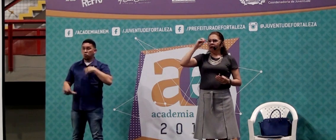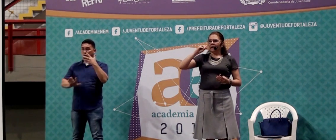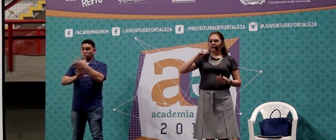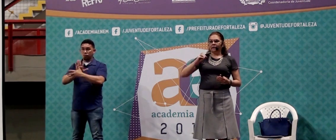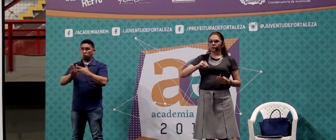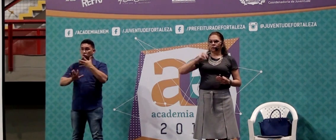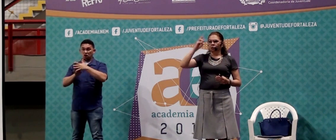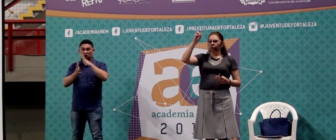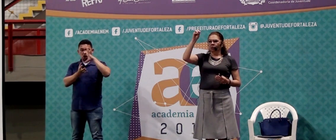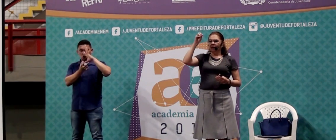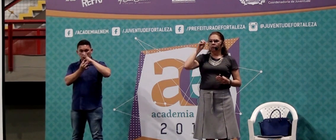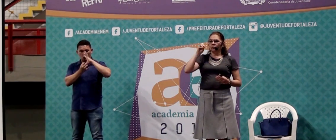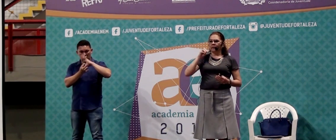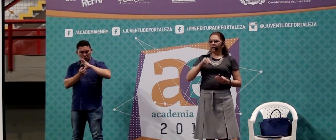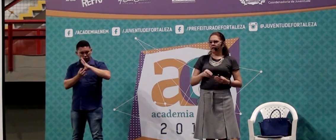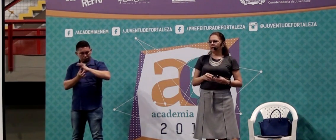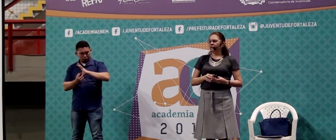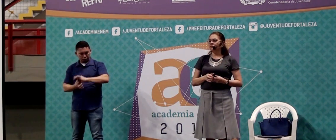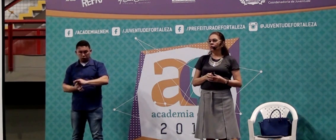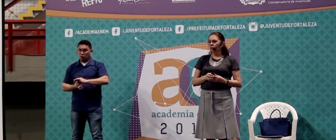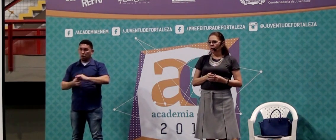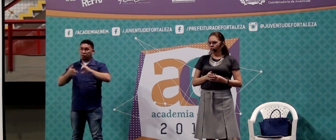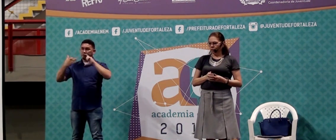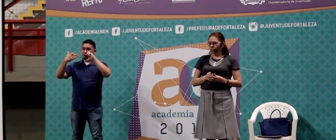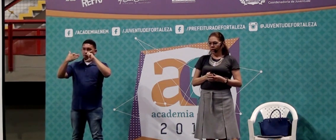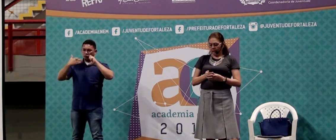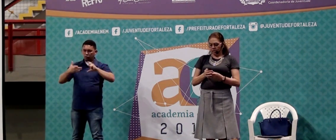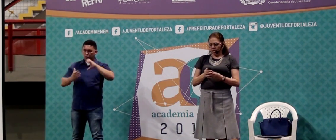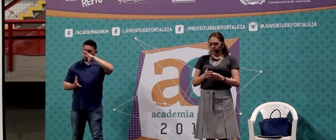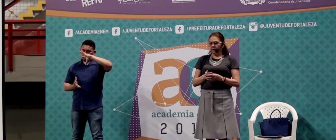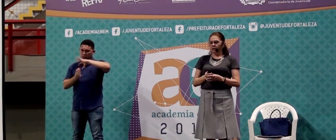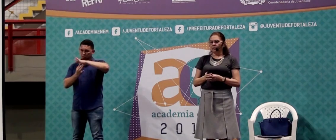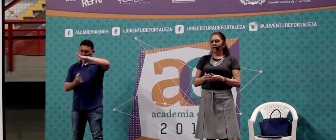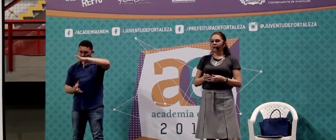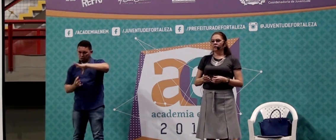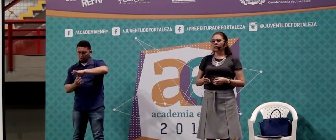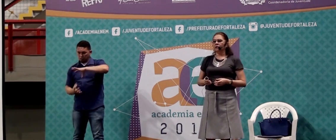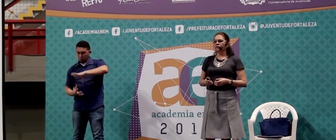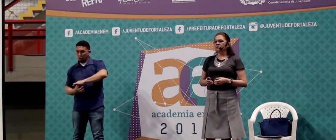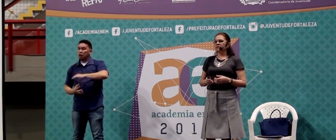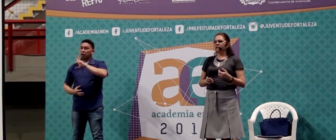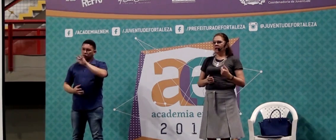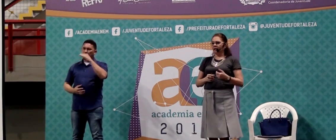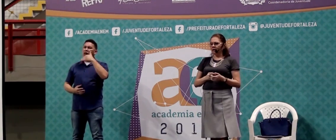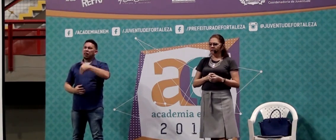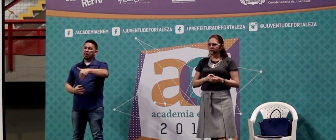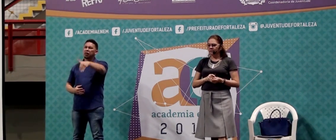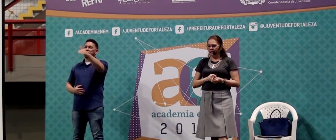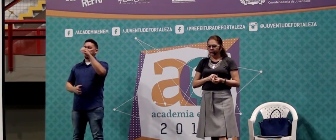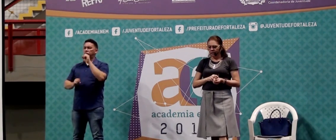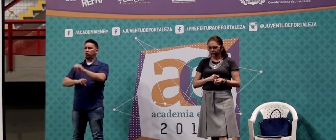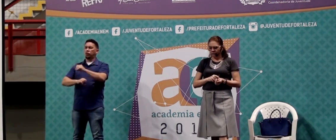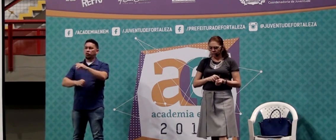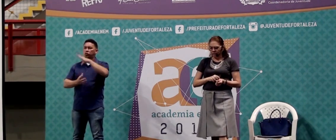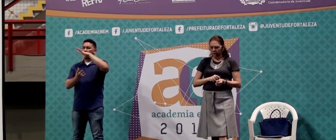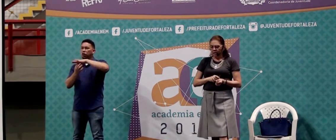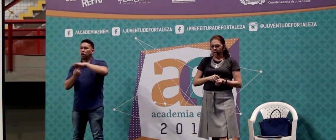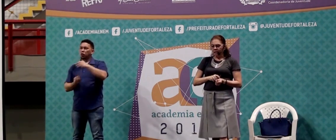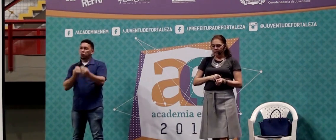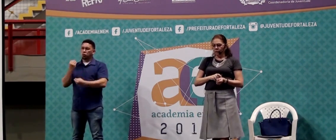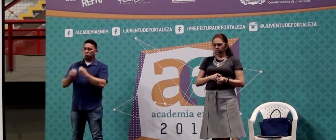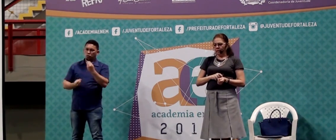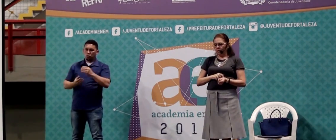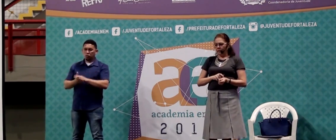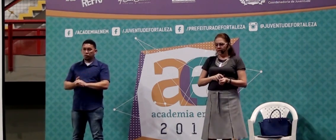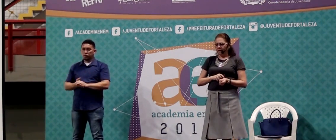todo amarrado, um parágrafo com o outro. A gente vai ter uma aula que eu vou ensinar esses mecanismos.